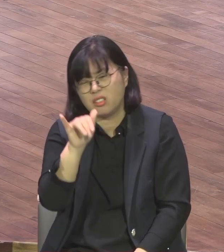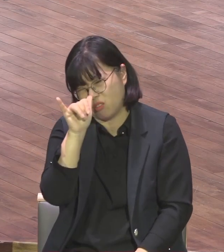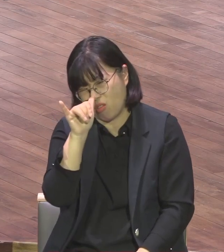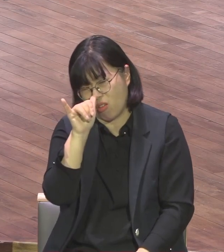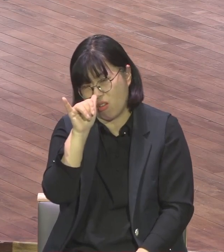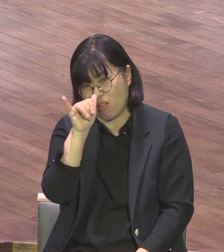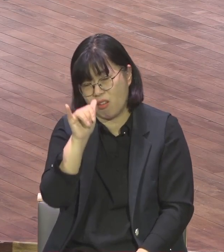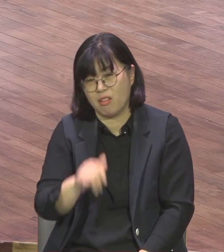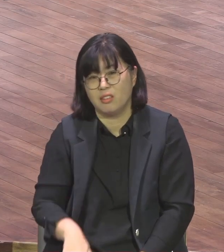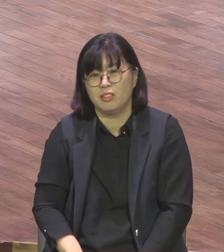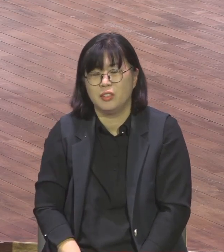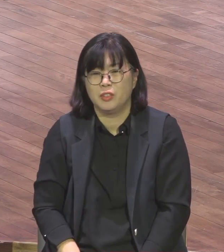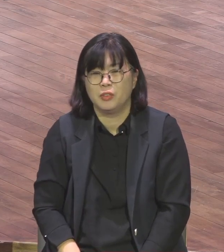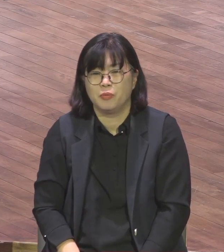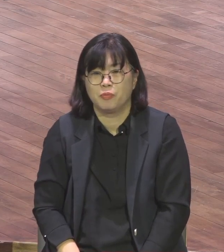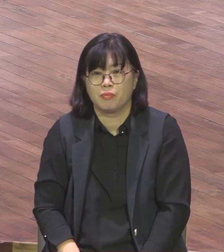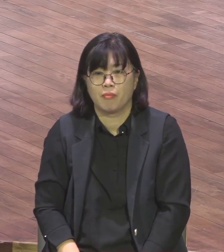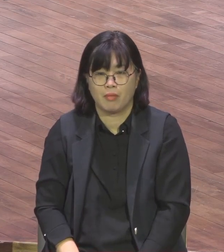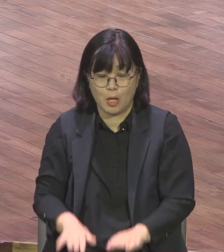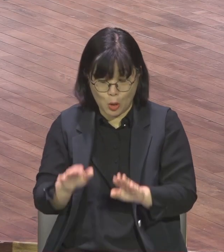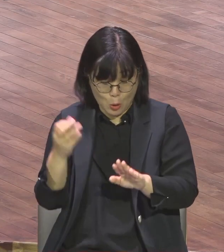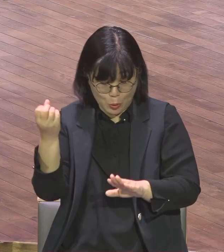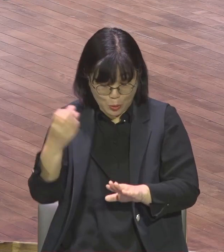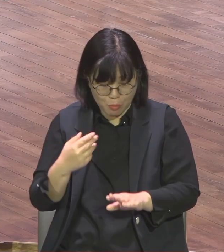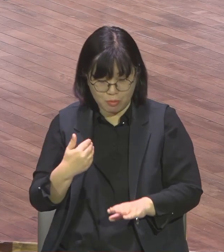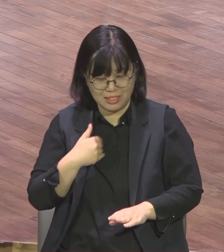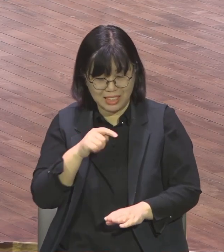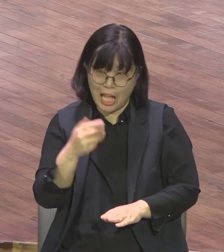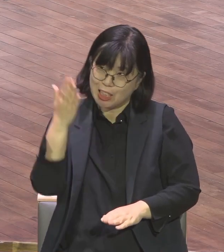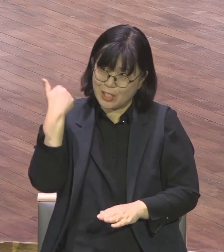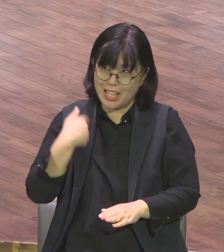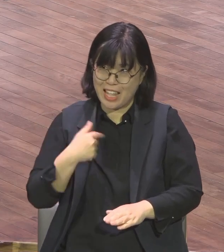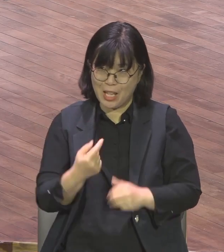이번에는 전에보다 더 많이 좀 도와주겠지.